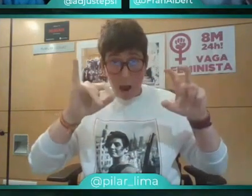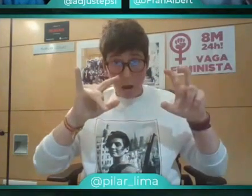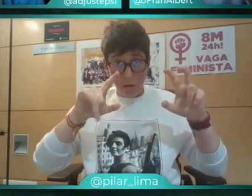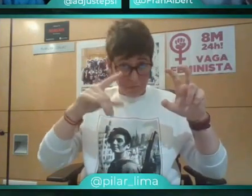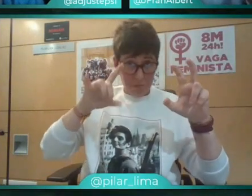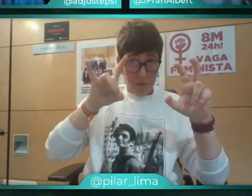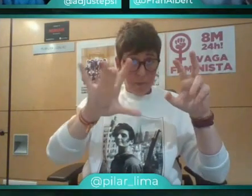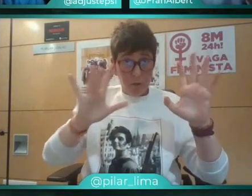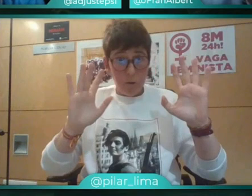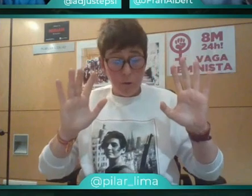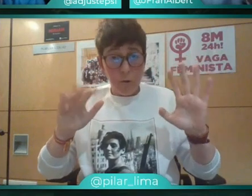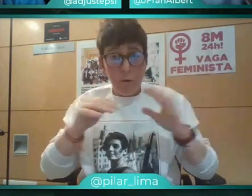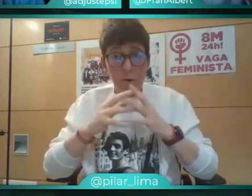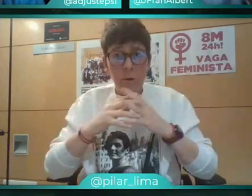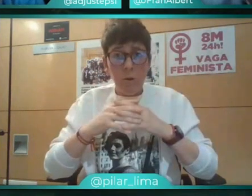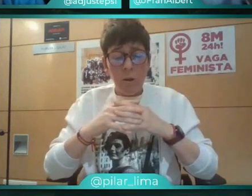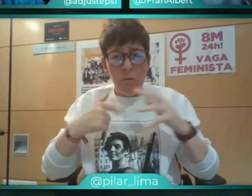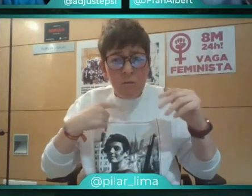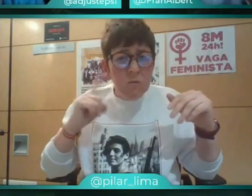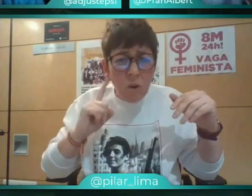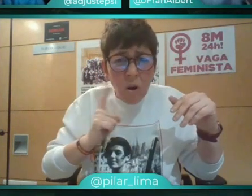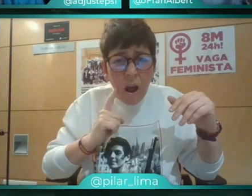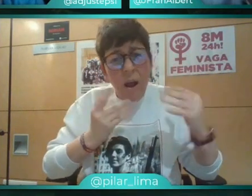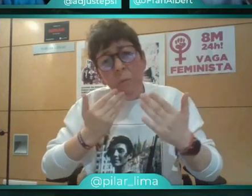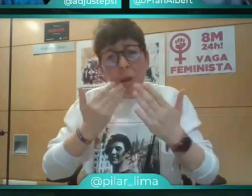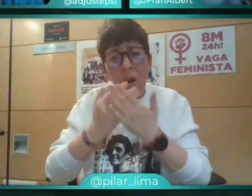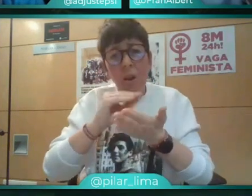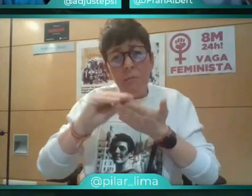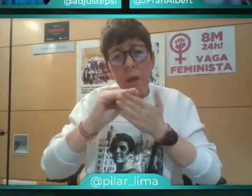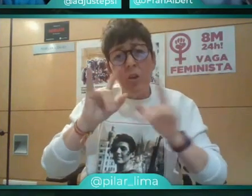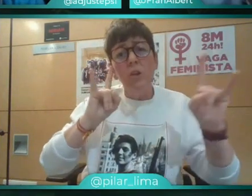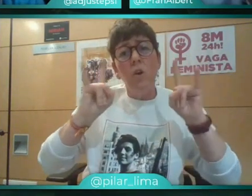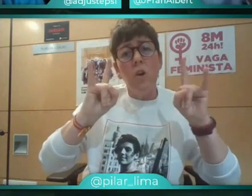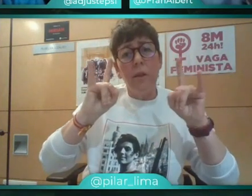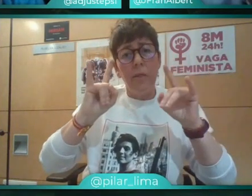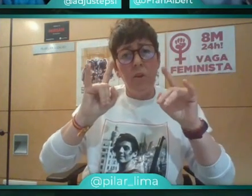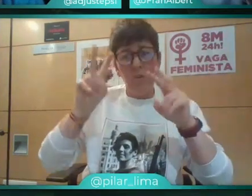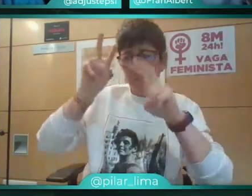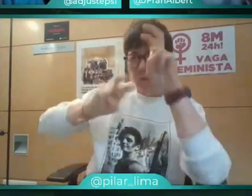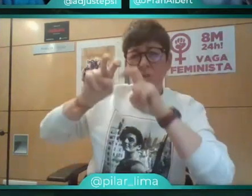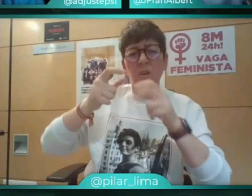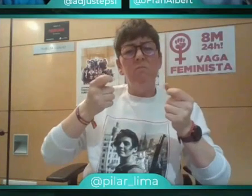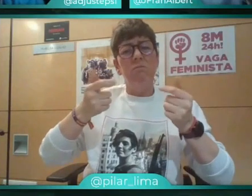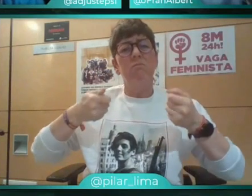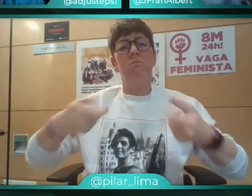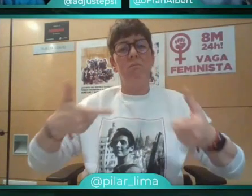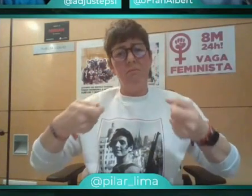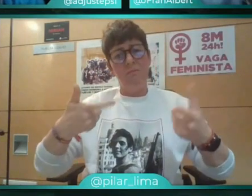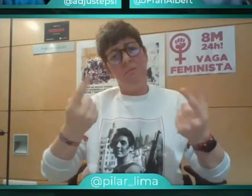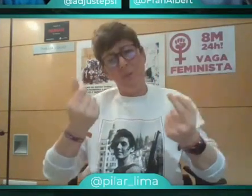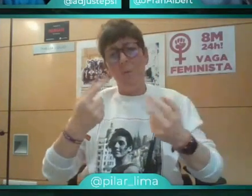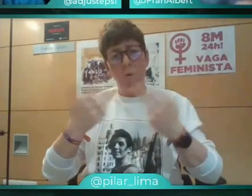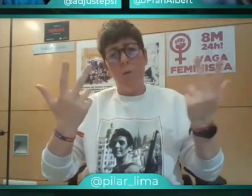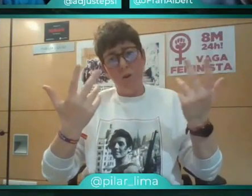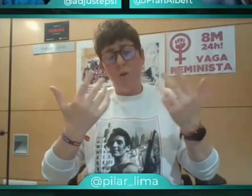es real eh ese titular existe os lo puedo enviar si alguien duda vamos a ver qué cabeza cabe una persona sorda que